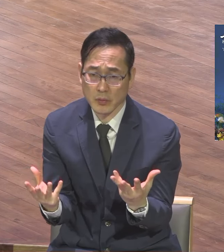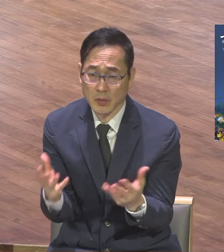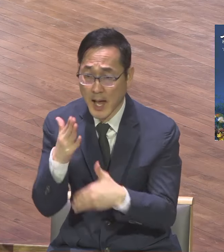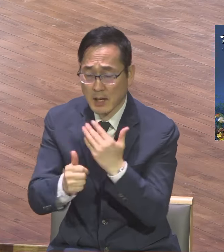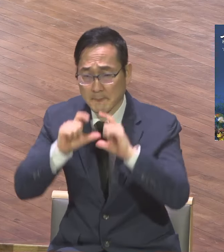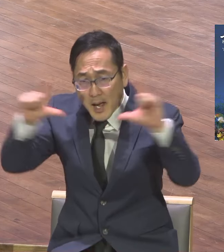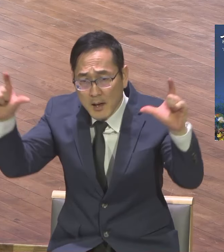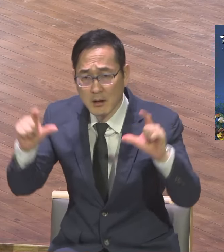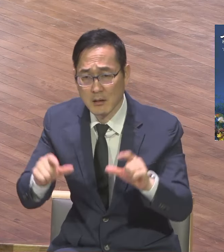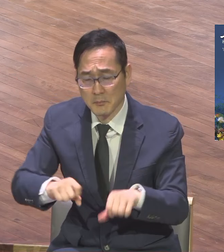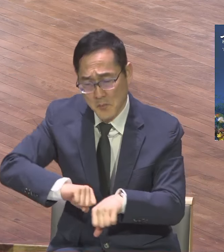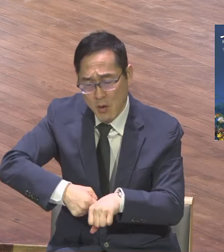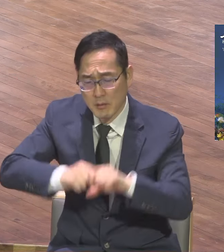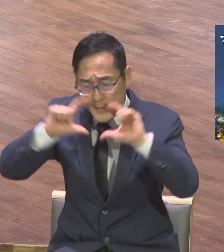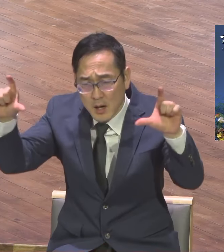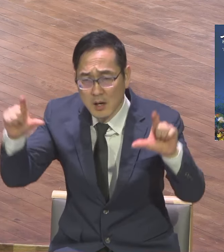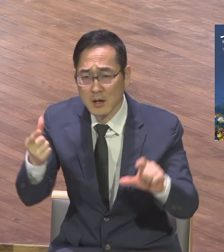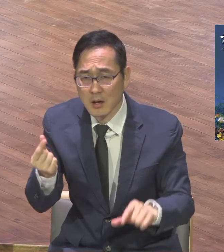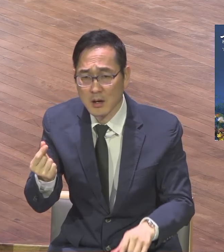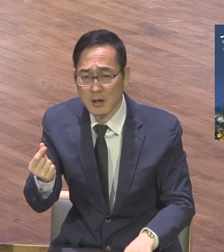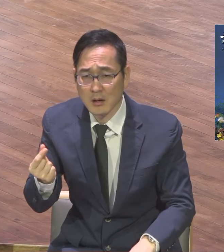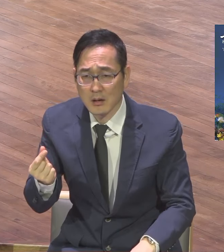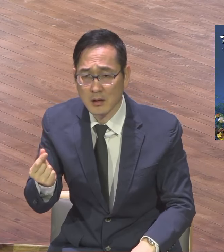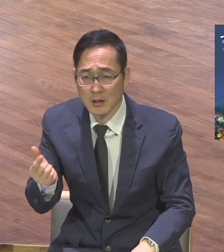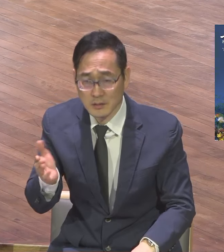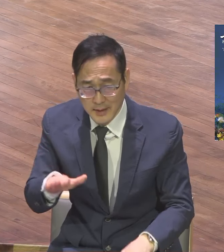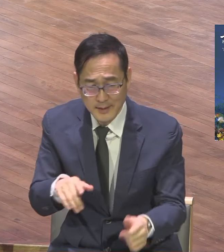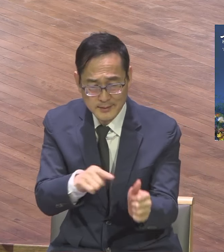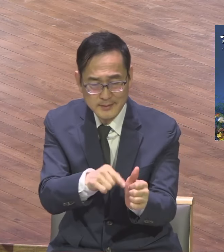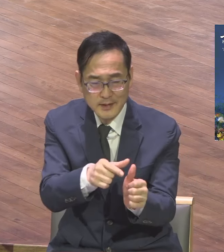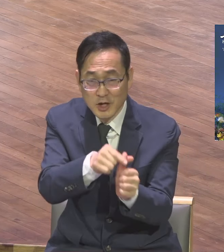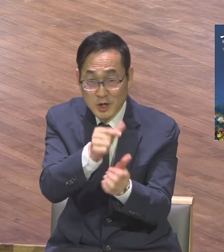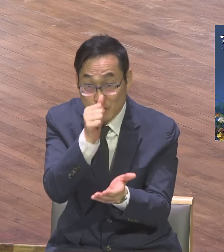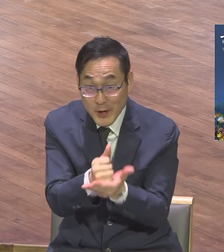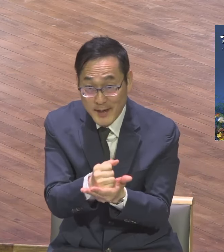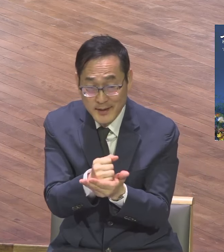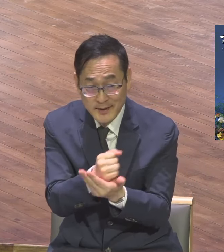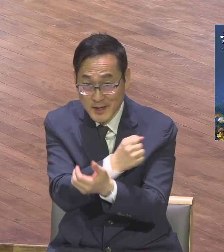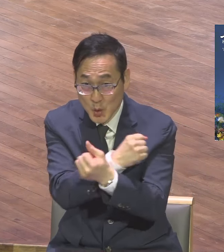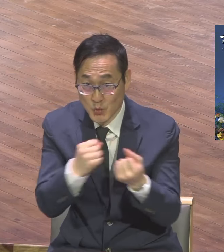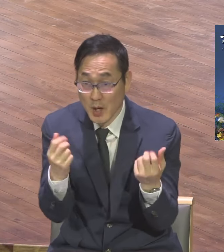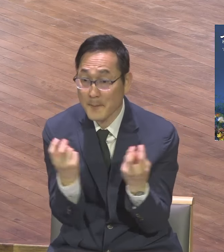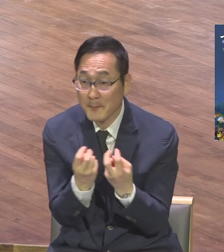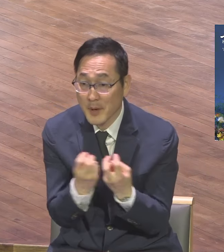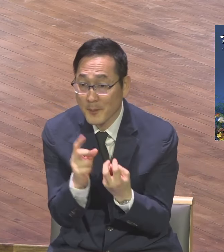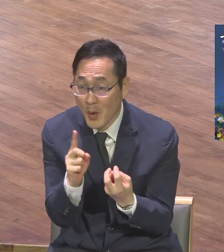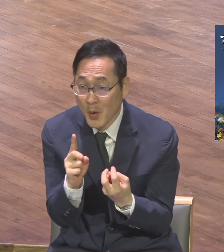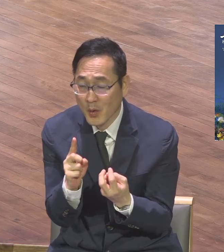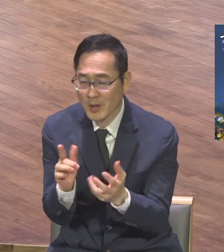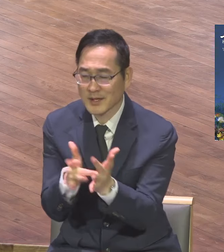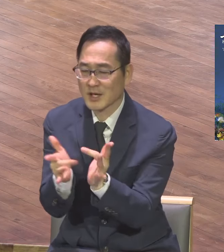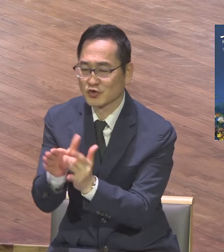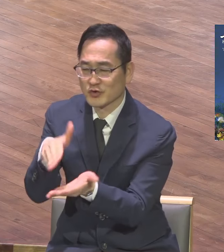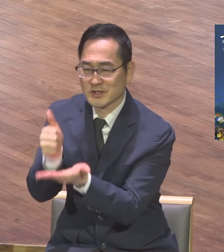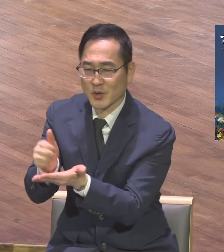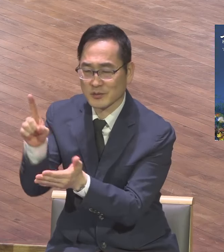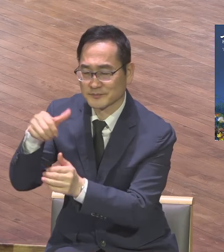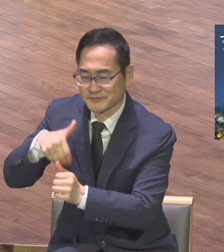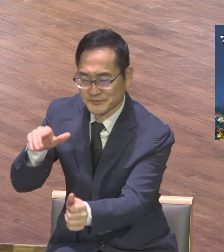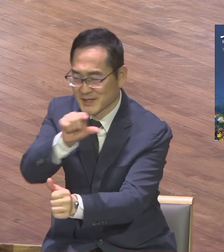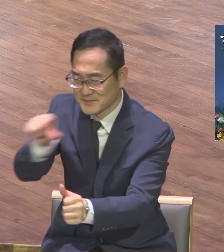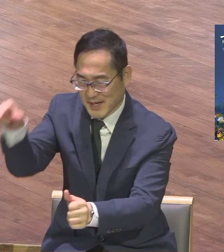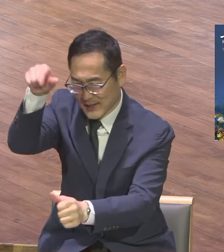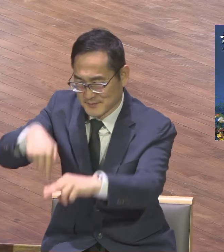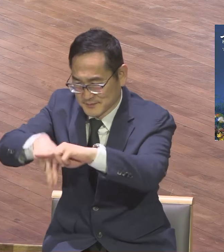그래서 인간의 하나님 앞에서 죄 용서받는 길은 죄 없으신 하나님의 아들 예수 그리스도의